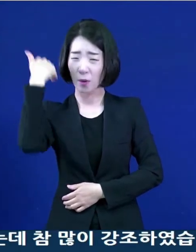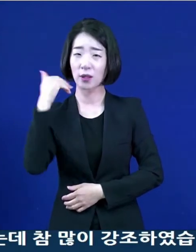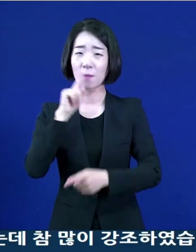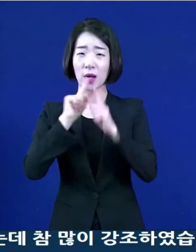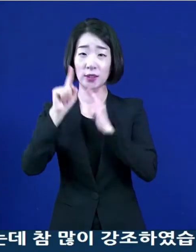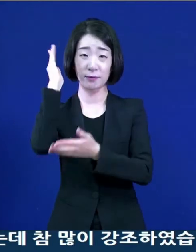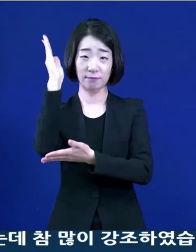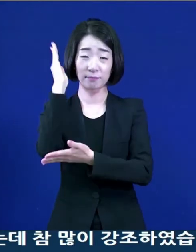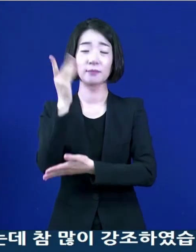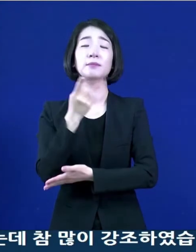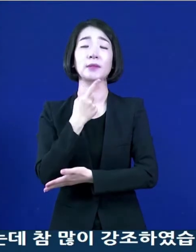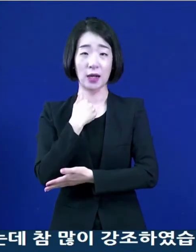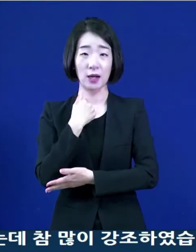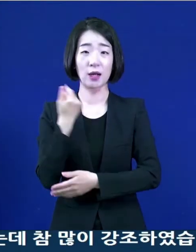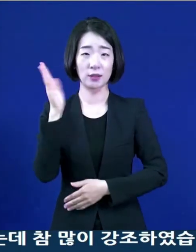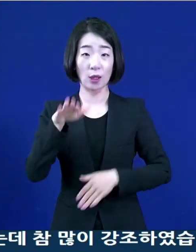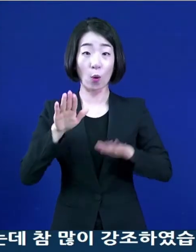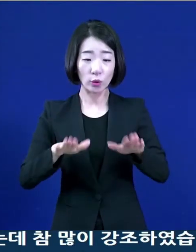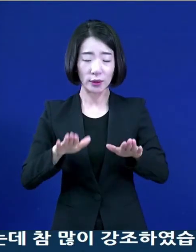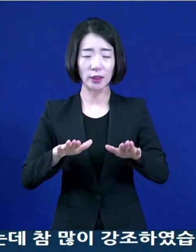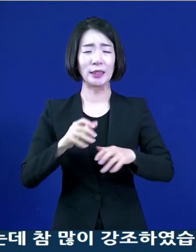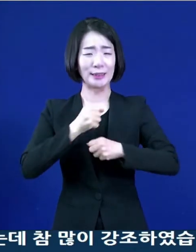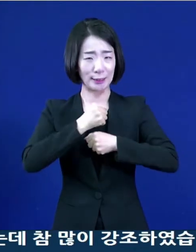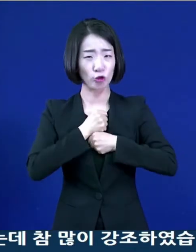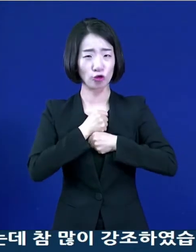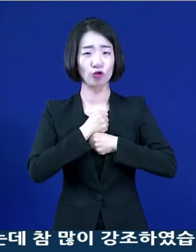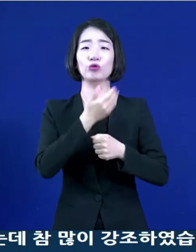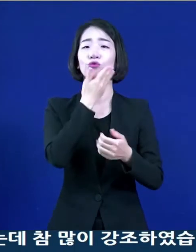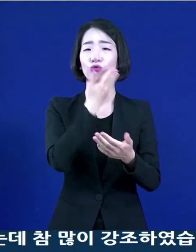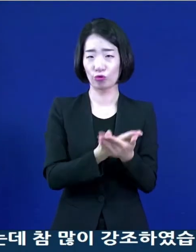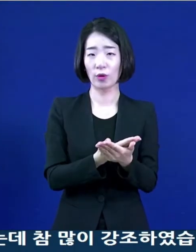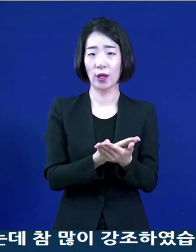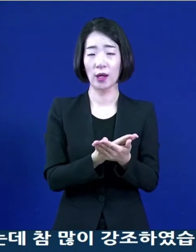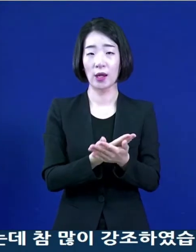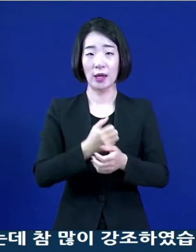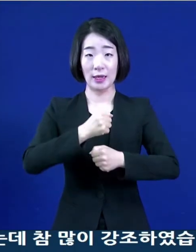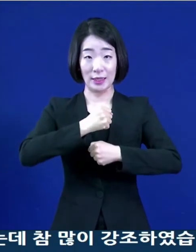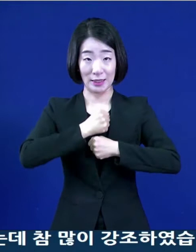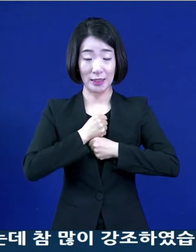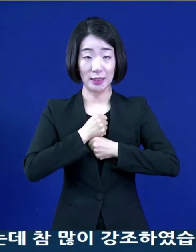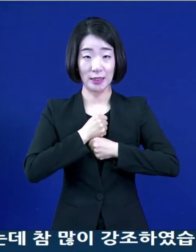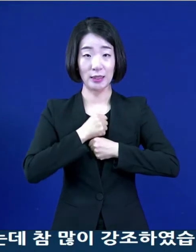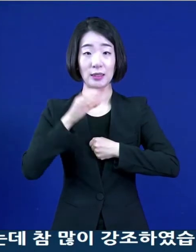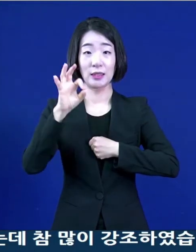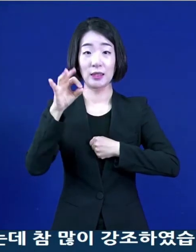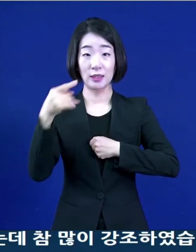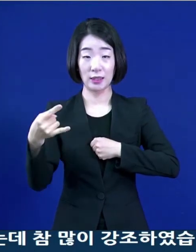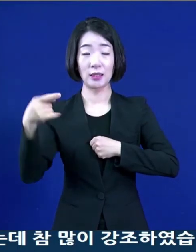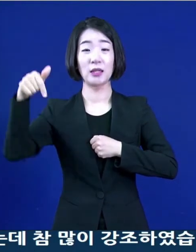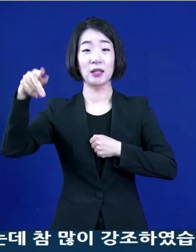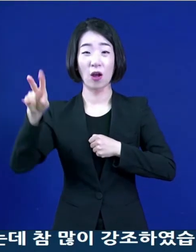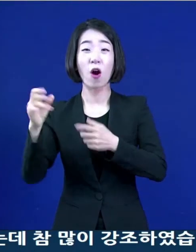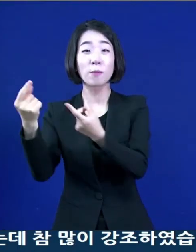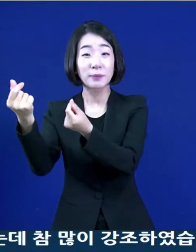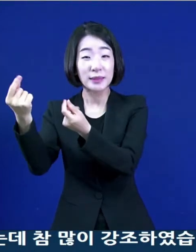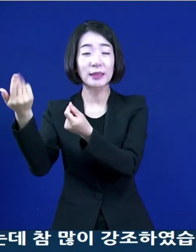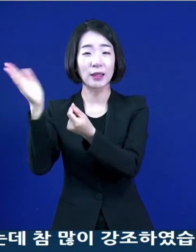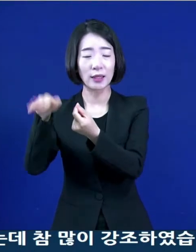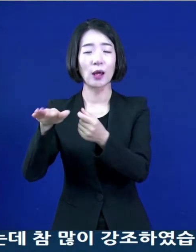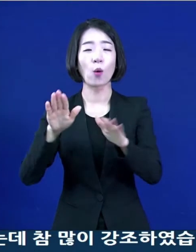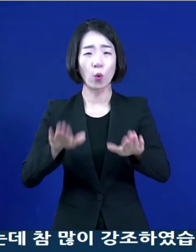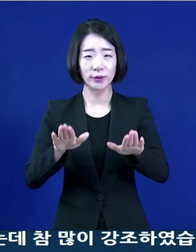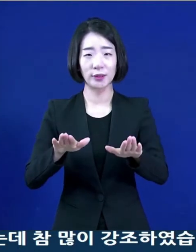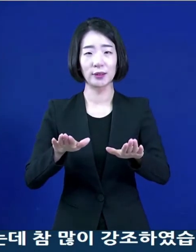나오는 온전한 걸 제가 덕스러움이라고 그랬는데 이거 의라고 볼 수 있습니다. 그래서 신의, 경 여기 비슷하게 나오는 겁니다. 비슷한 맥락이 나오는